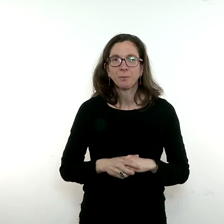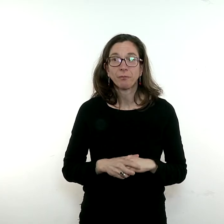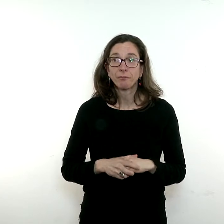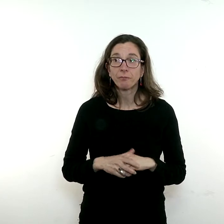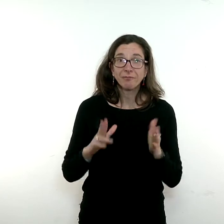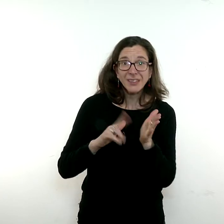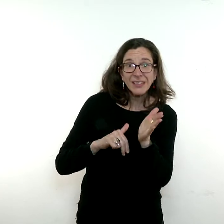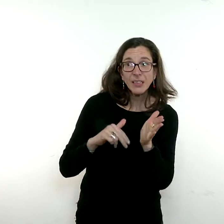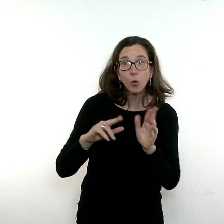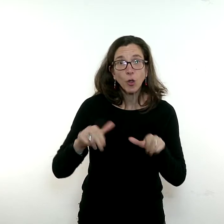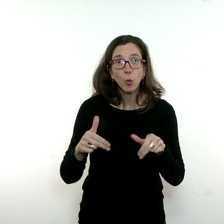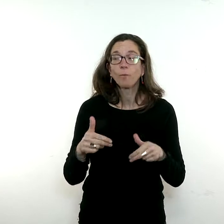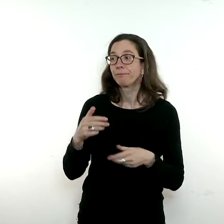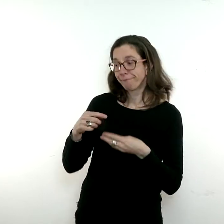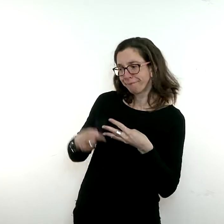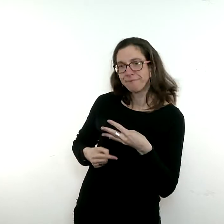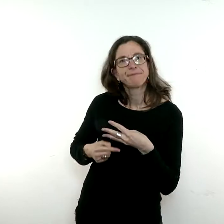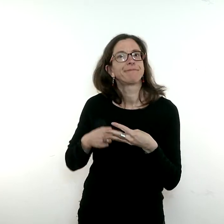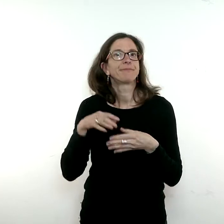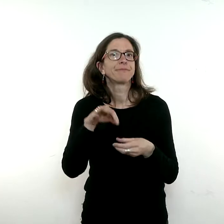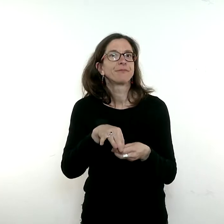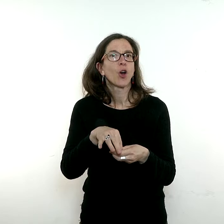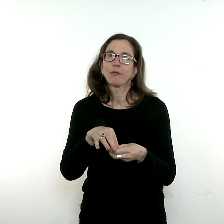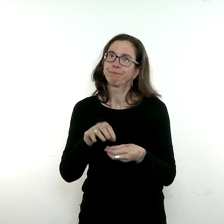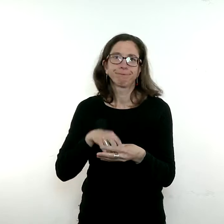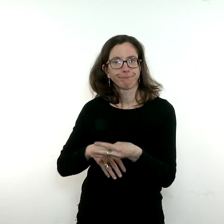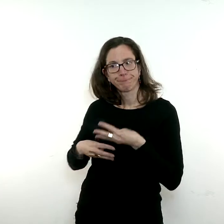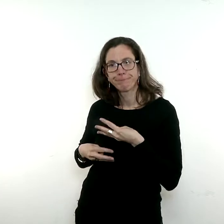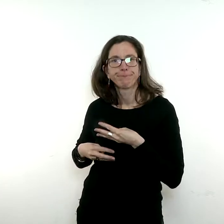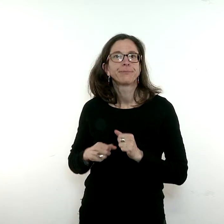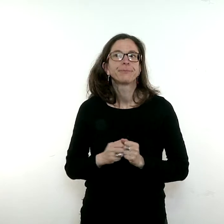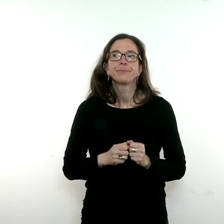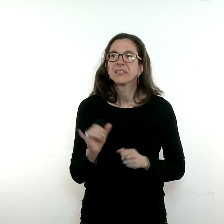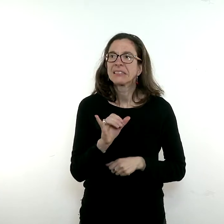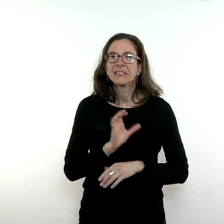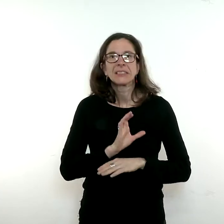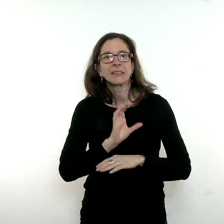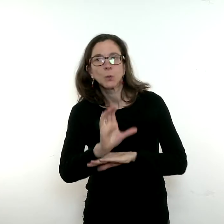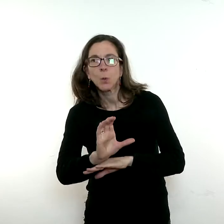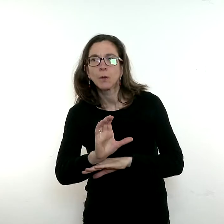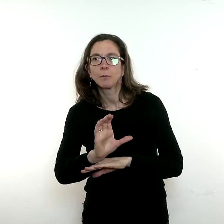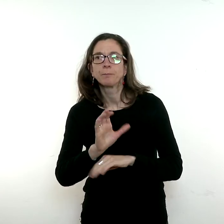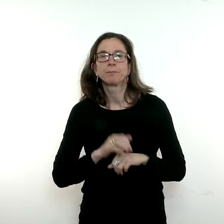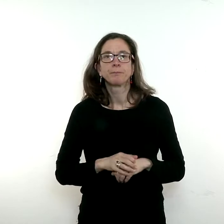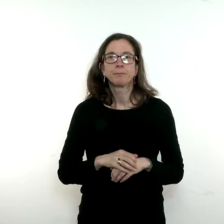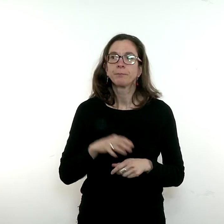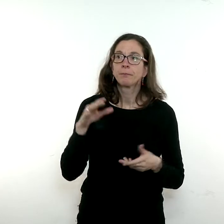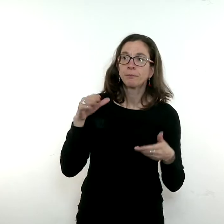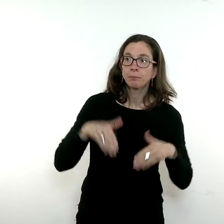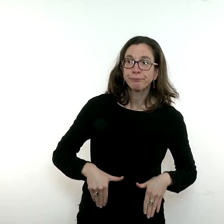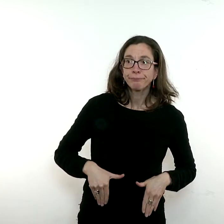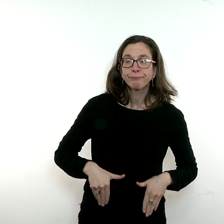Madame Lisa et moi-même ne prenons pas part au vote. Pas de demande d'intervention. Je mets au voie. Qui est contre? Qui